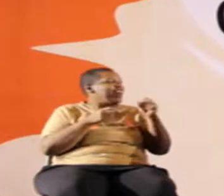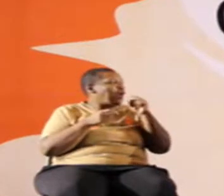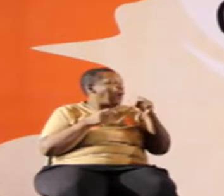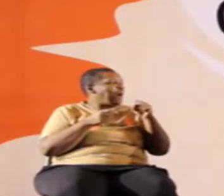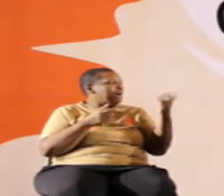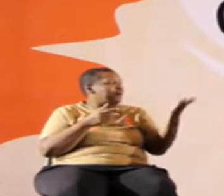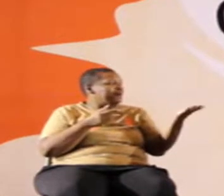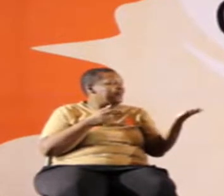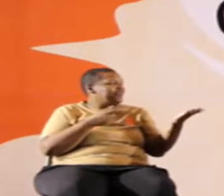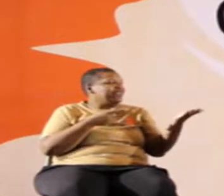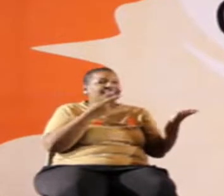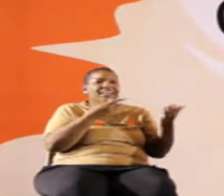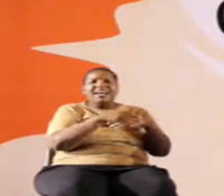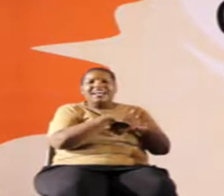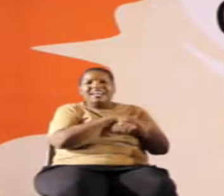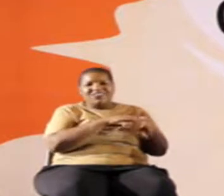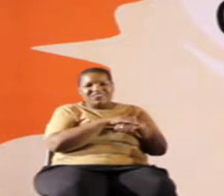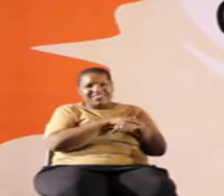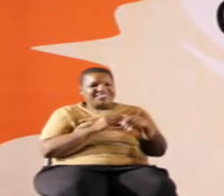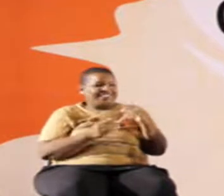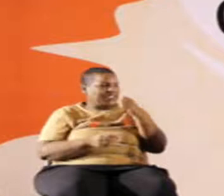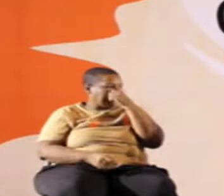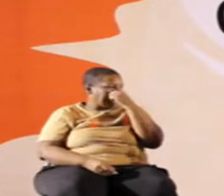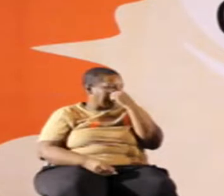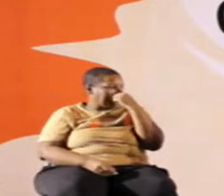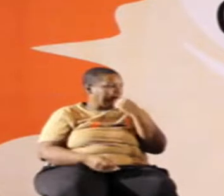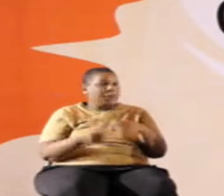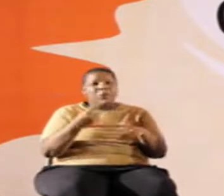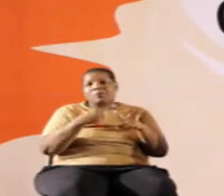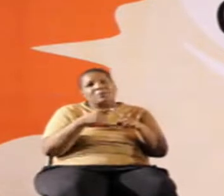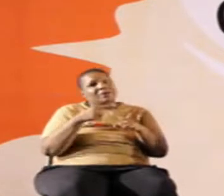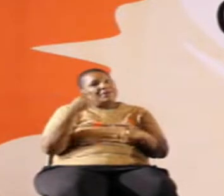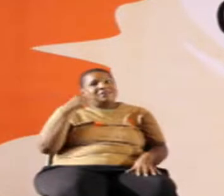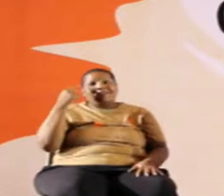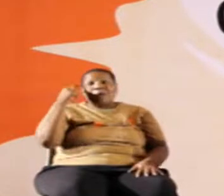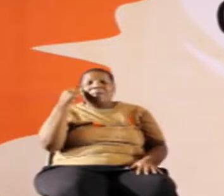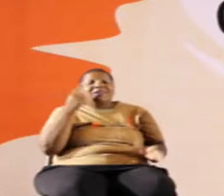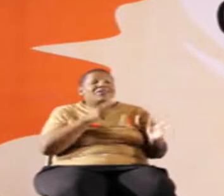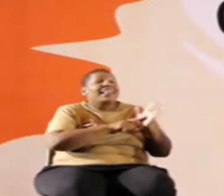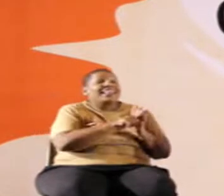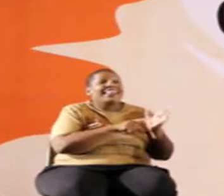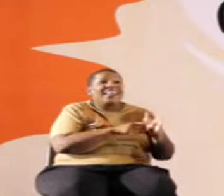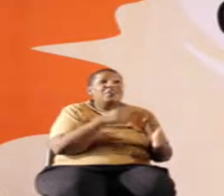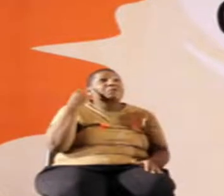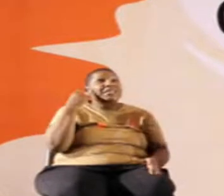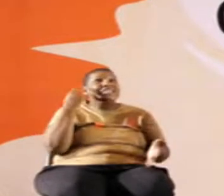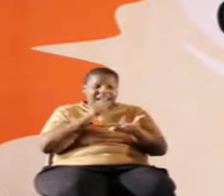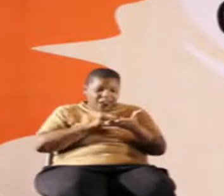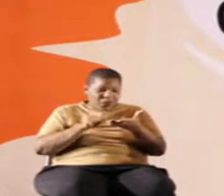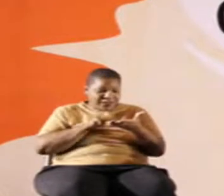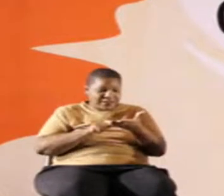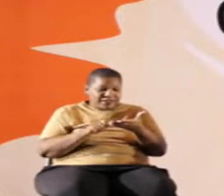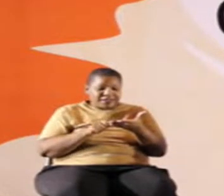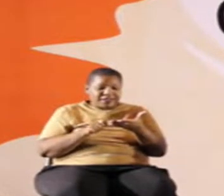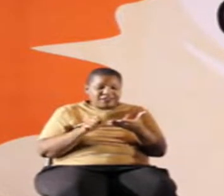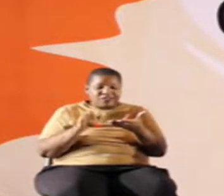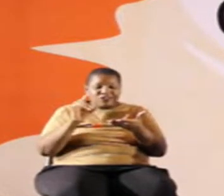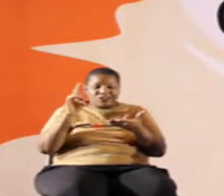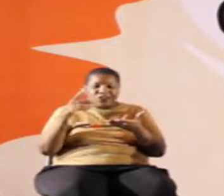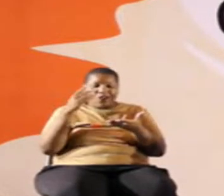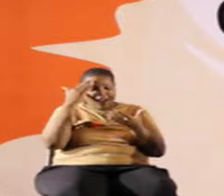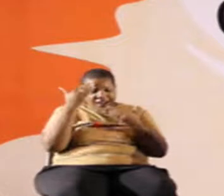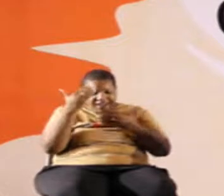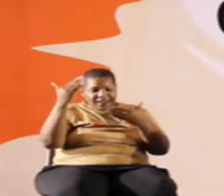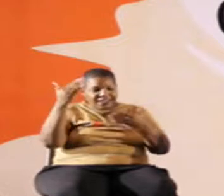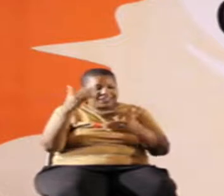e ficar dialogando aqui com a Jurema, porque assim, foi tanta coisa que eu fui pensando e que somente graças a